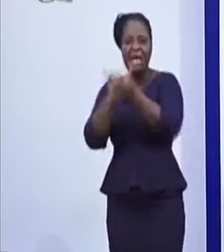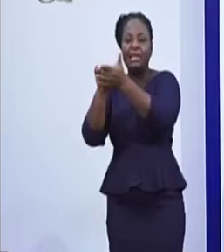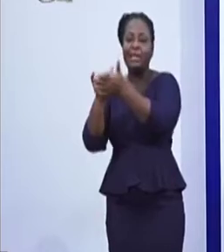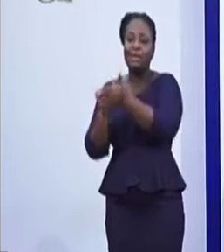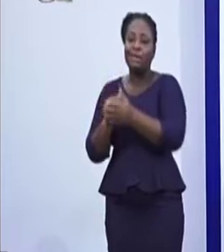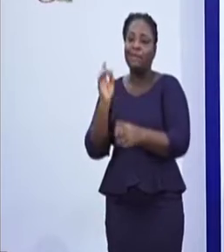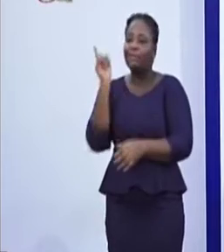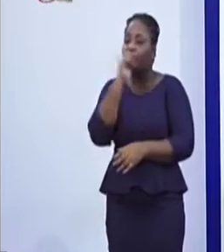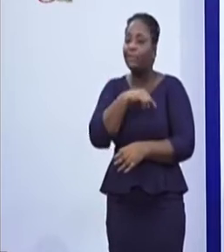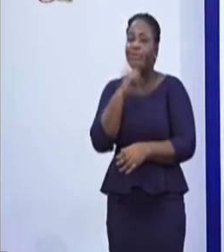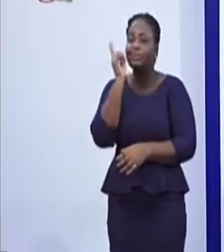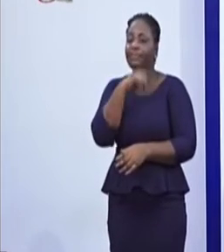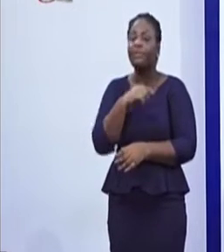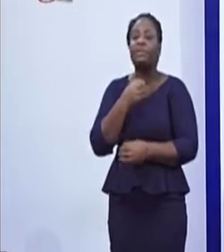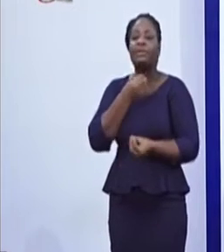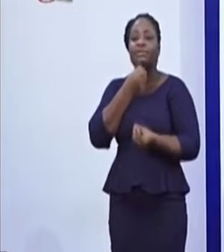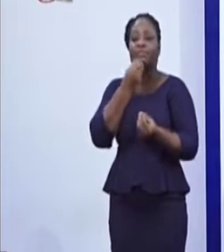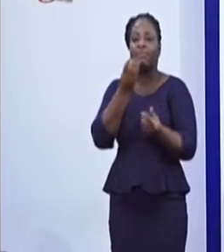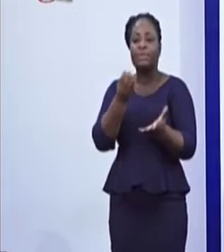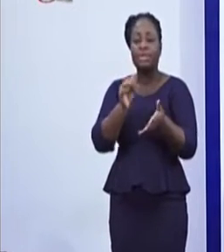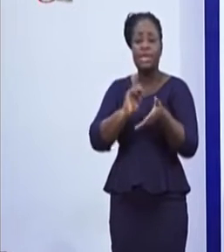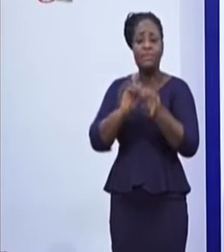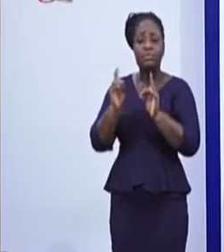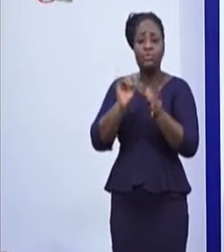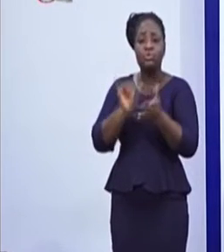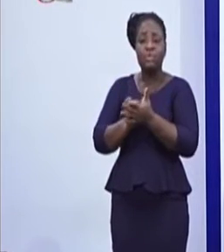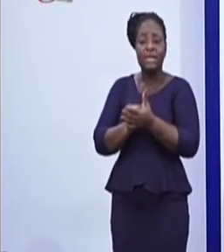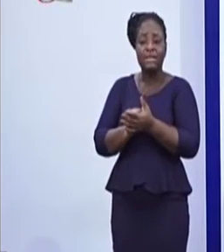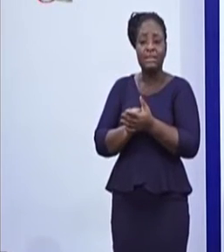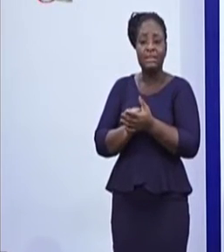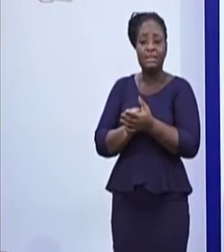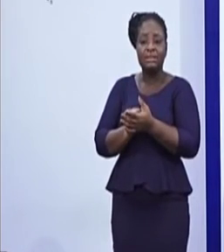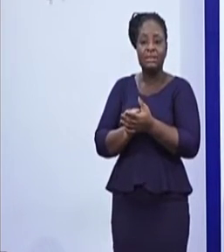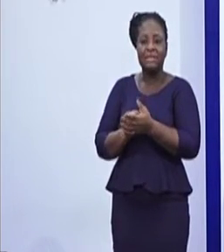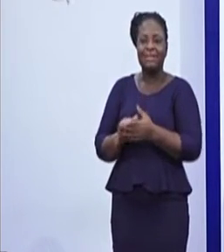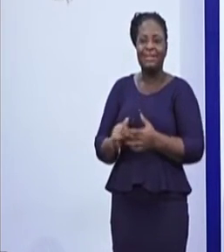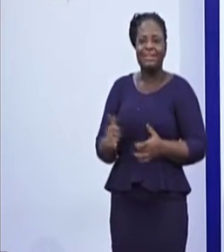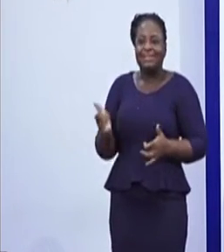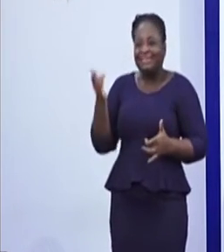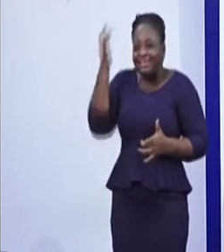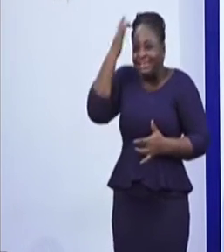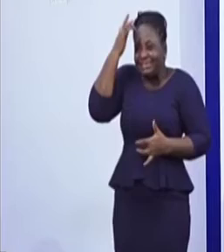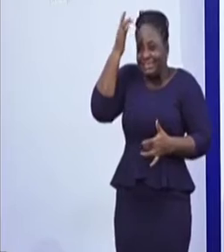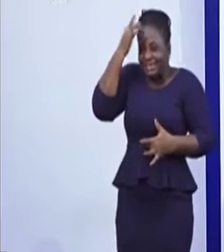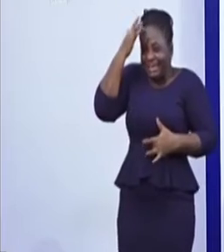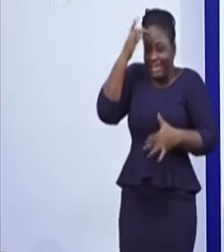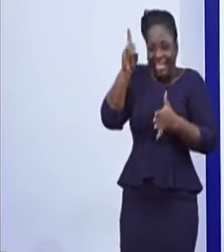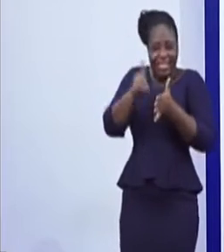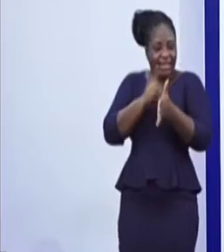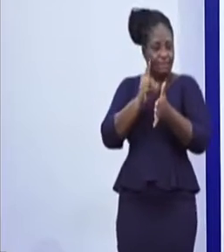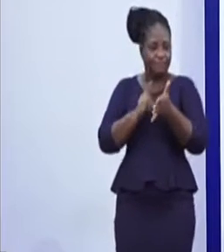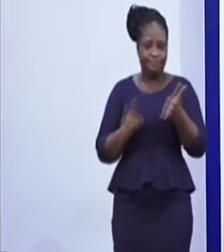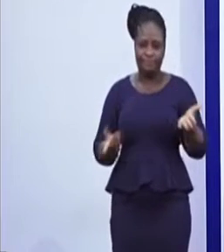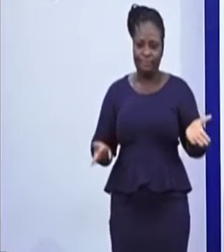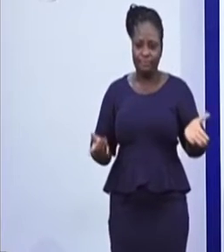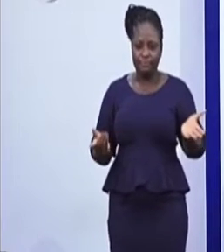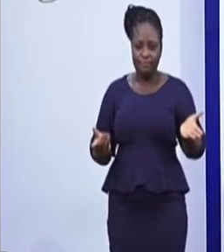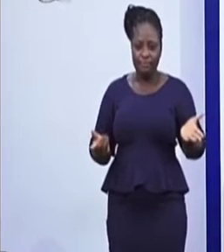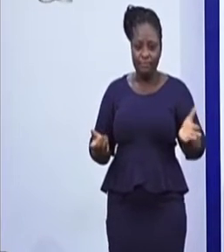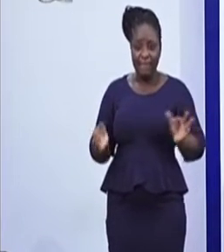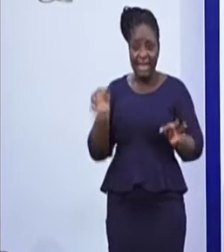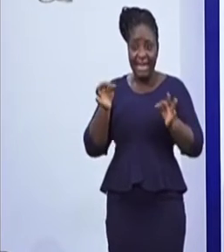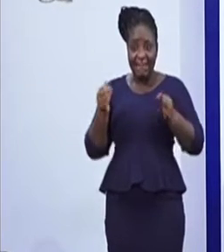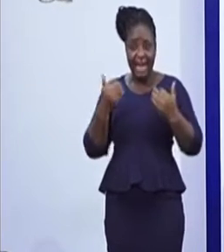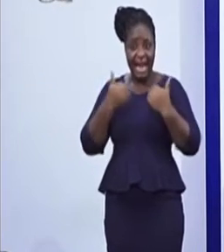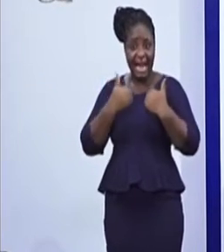ye yesa na ye ma yare no ased ya yare ni ye ni wudi ye stigmatizing inti nipa kro no obi